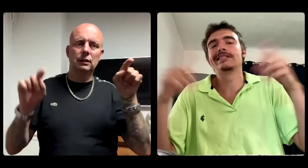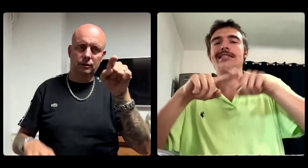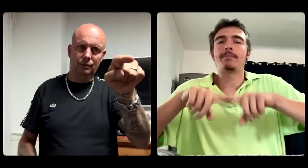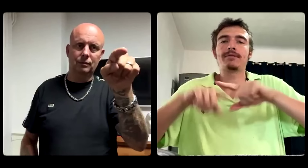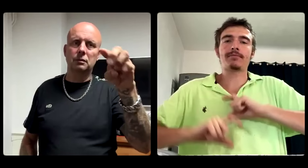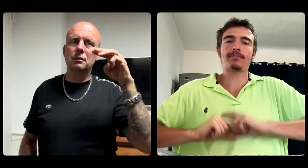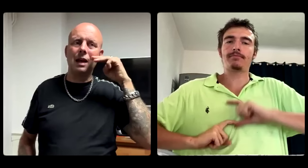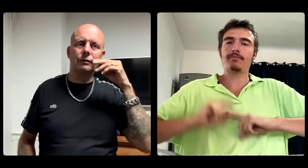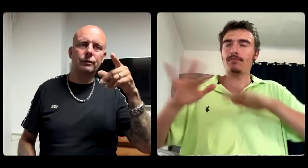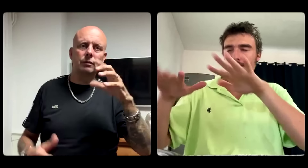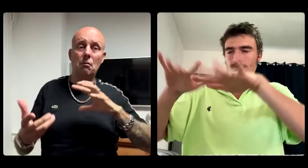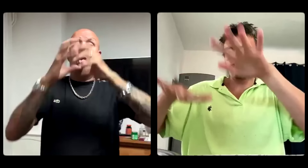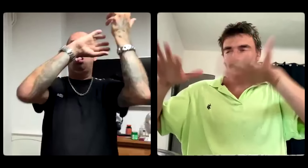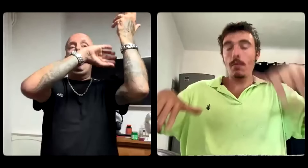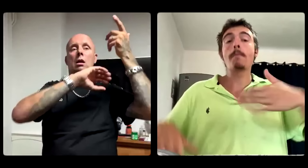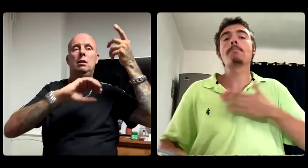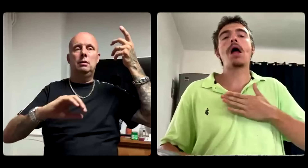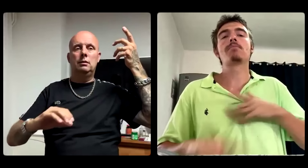gewoon.